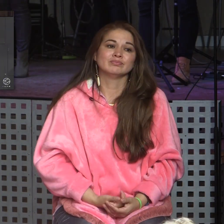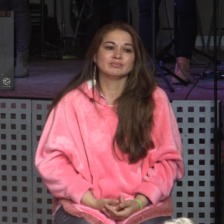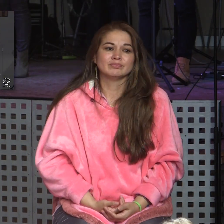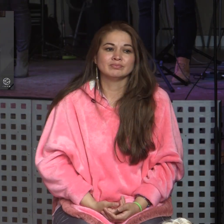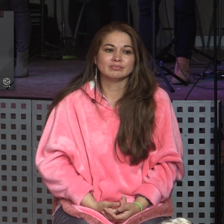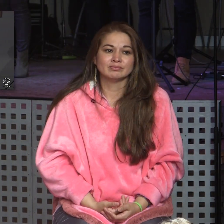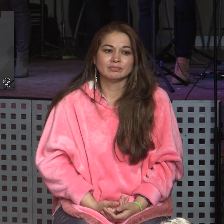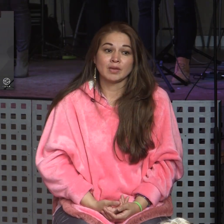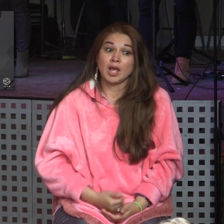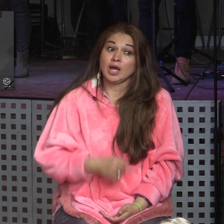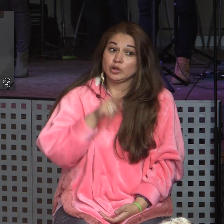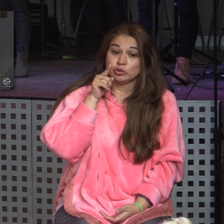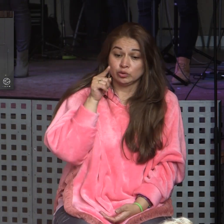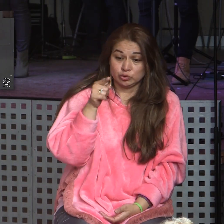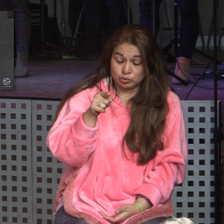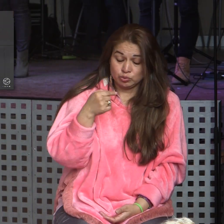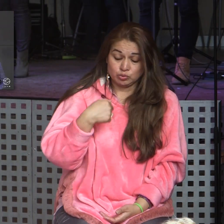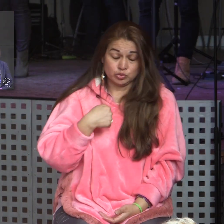por ley.